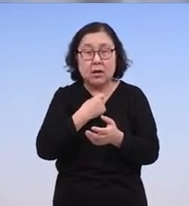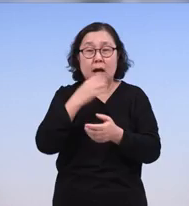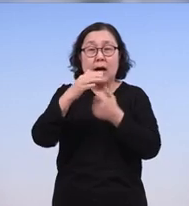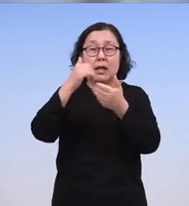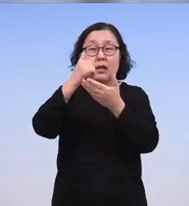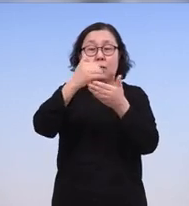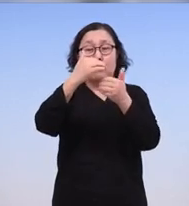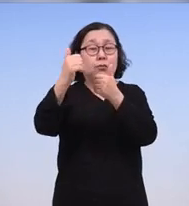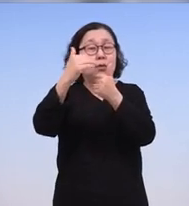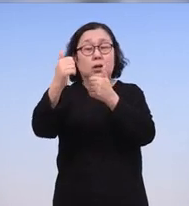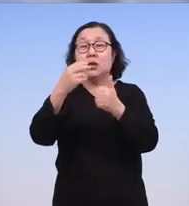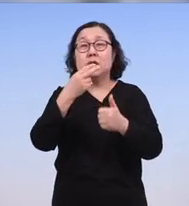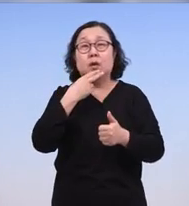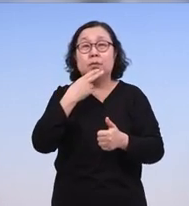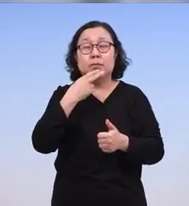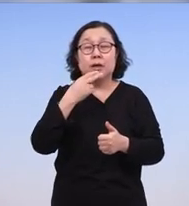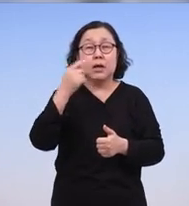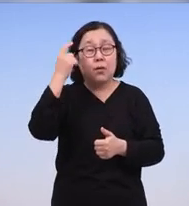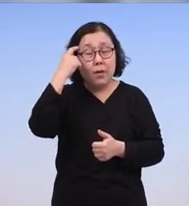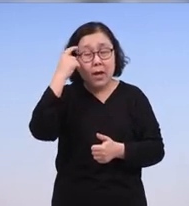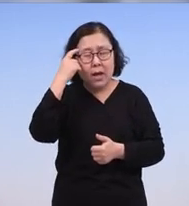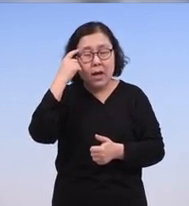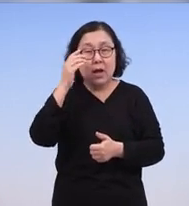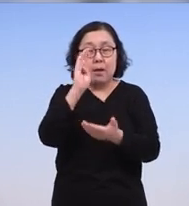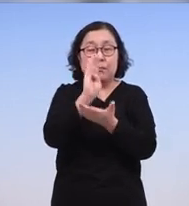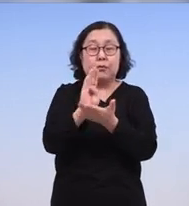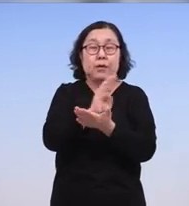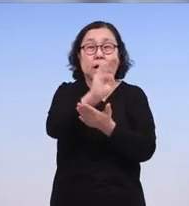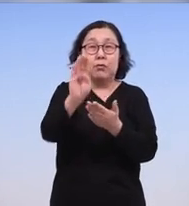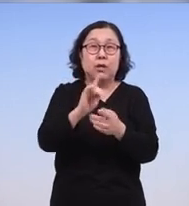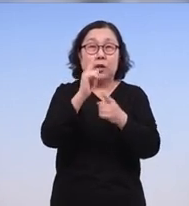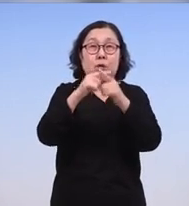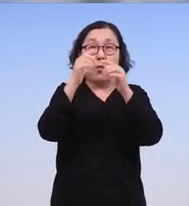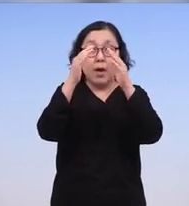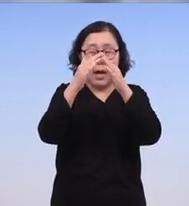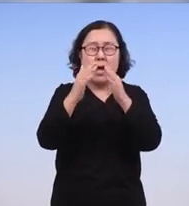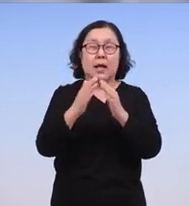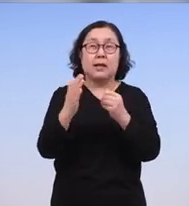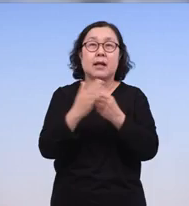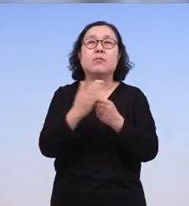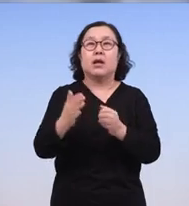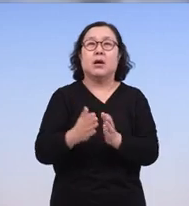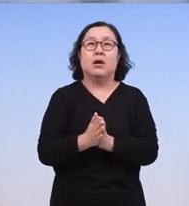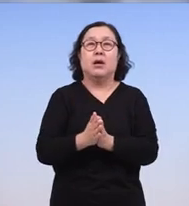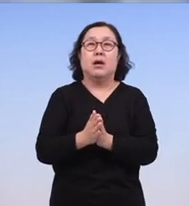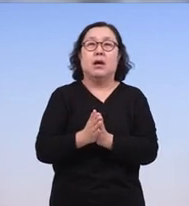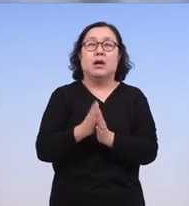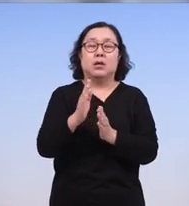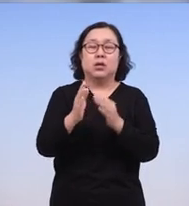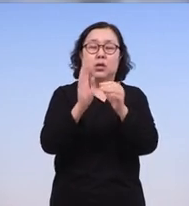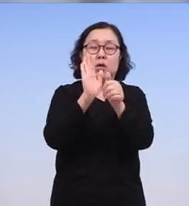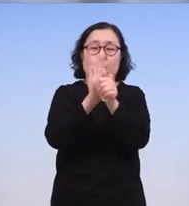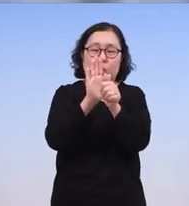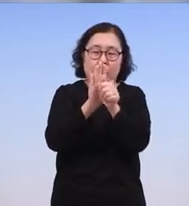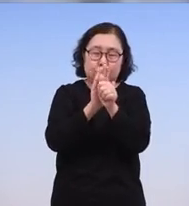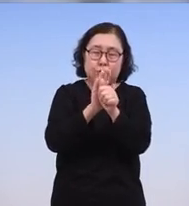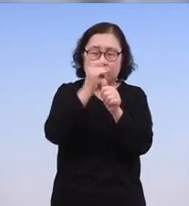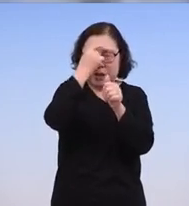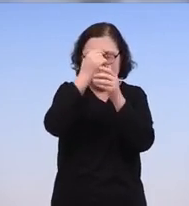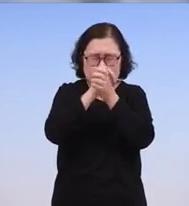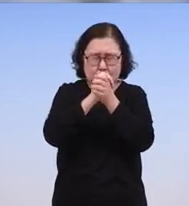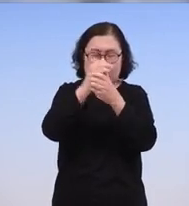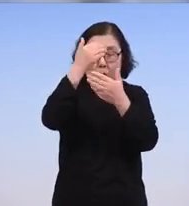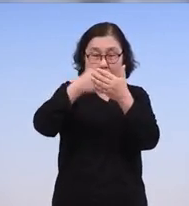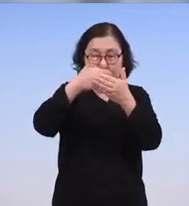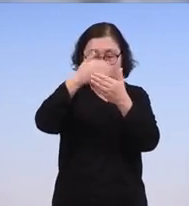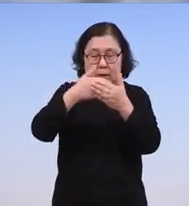다 분당 우리기 때문 아닙니까? 아들 담임 목사로 이 교회에 어쨌든 아직도 중보 기도가